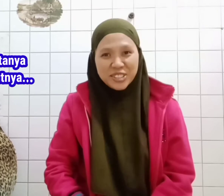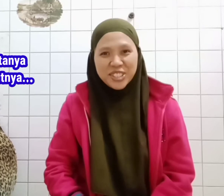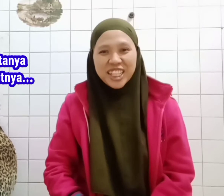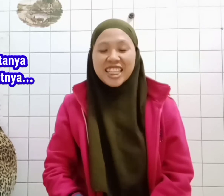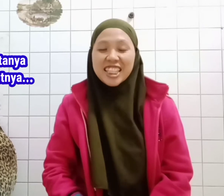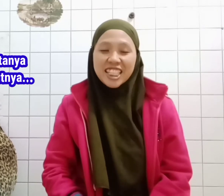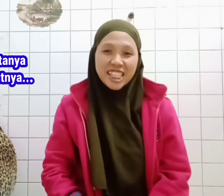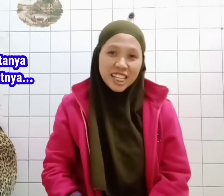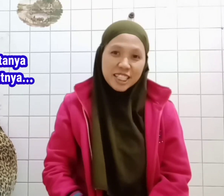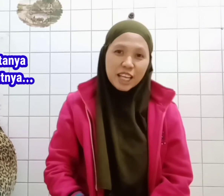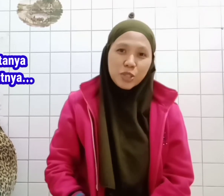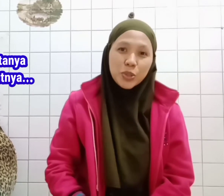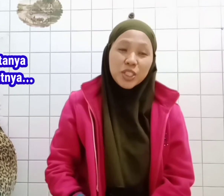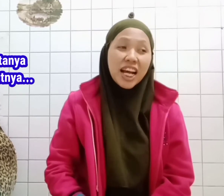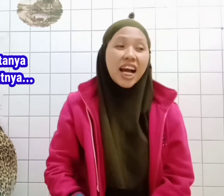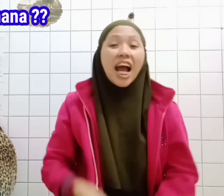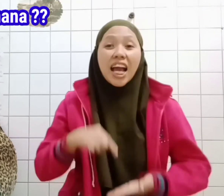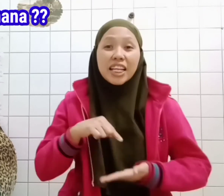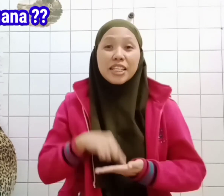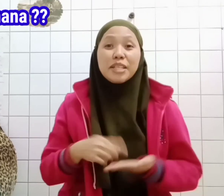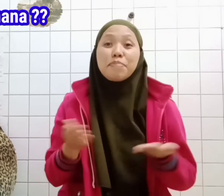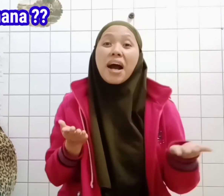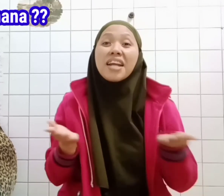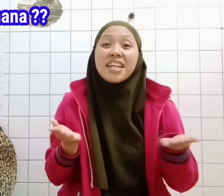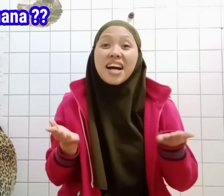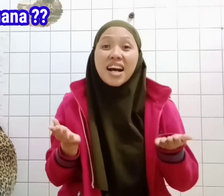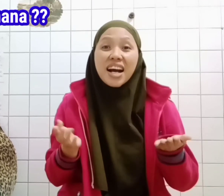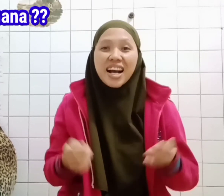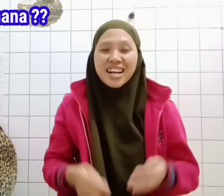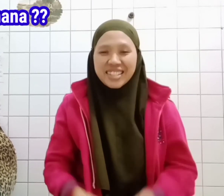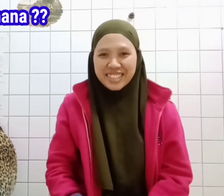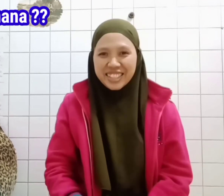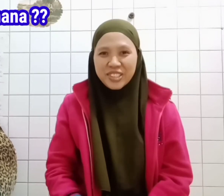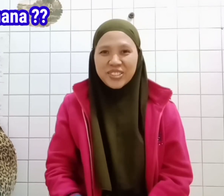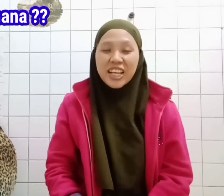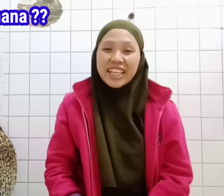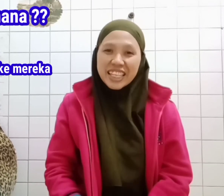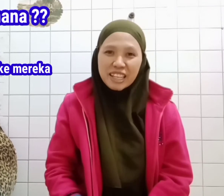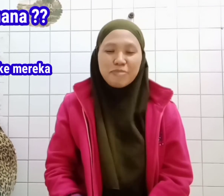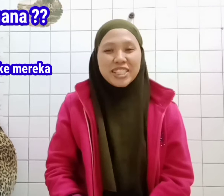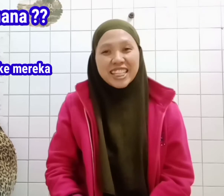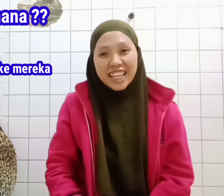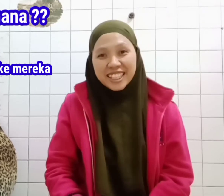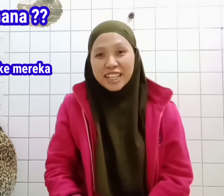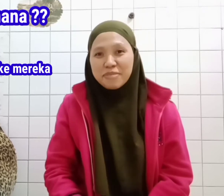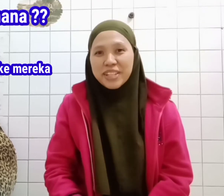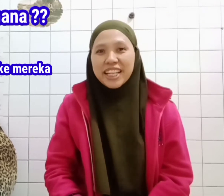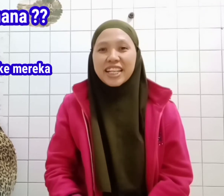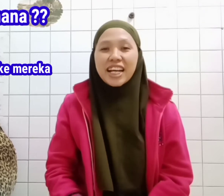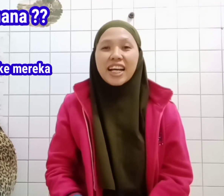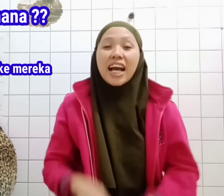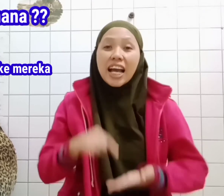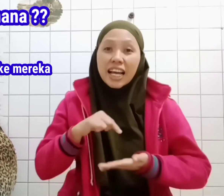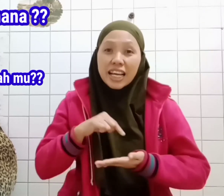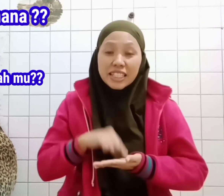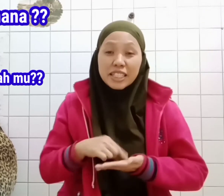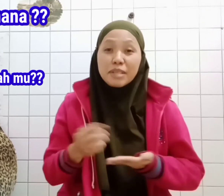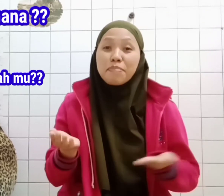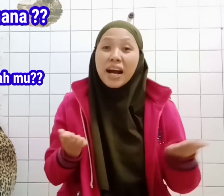Terus kata tanya yang selanjutnya, di mana? Gitu. Kita bisa tanya ke mereka, di